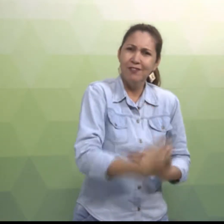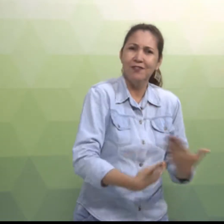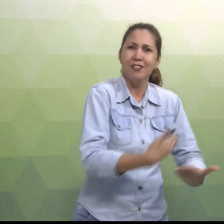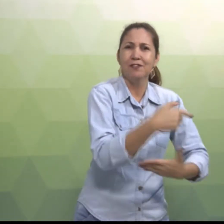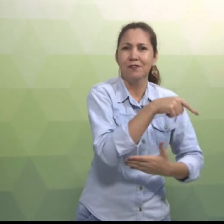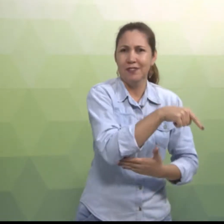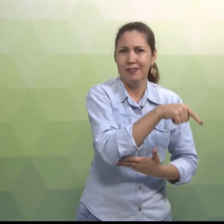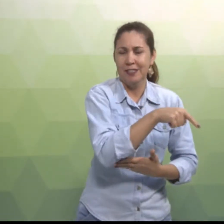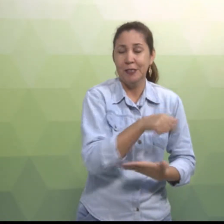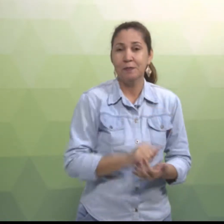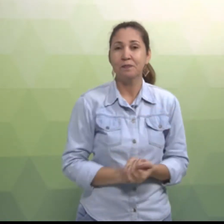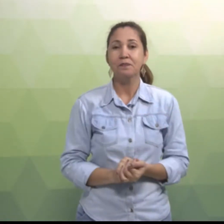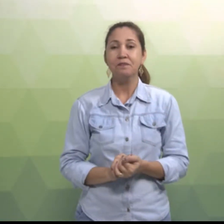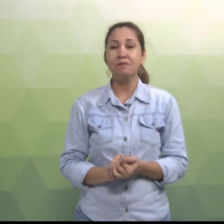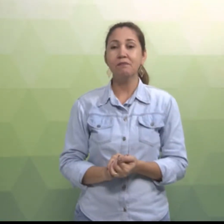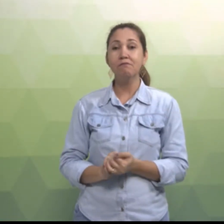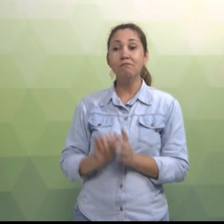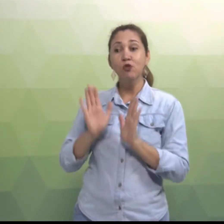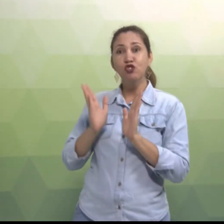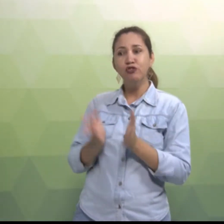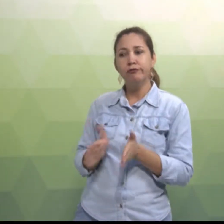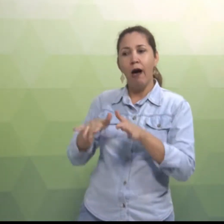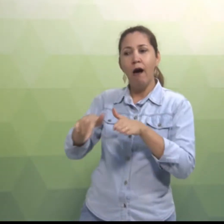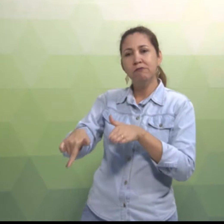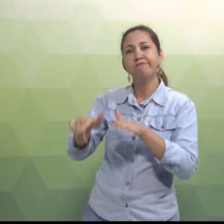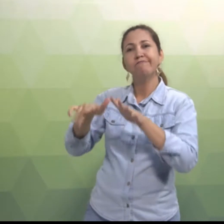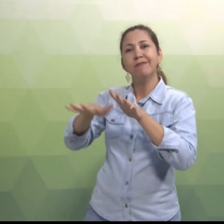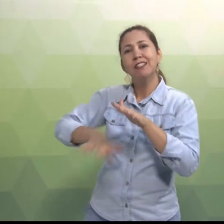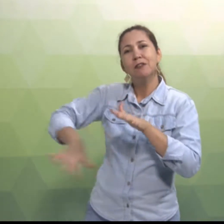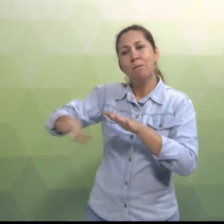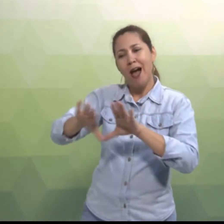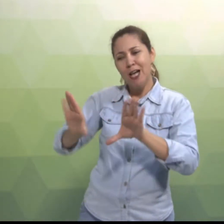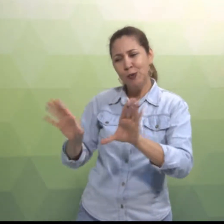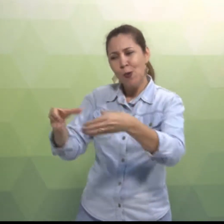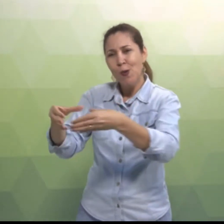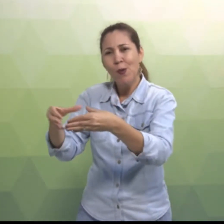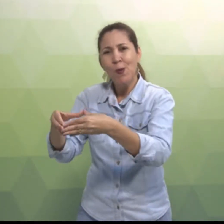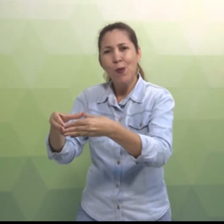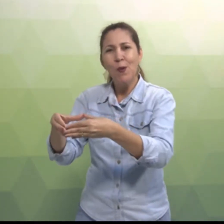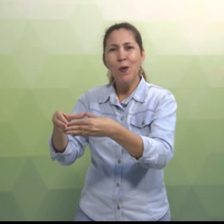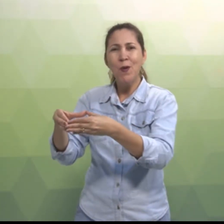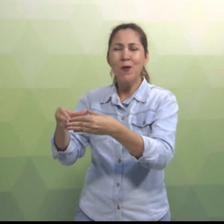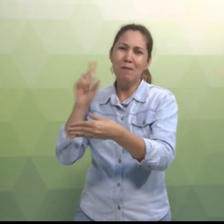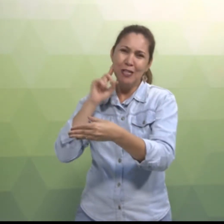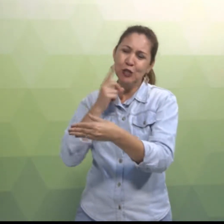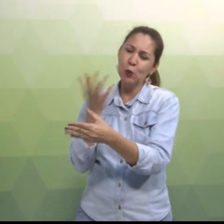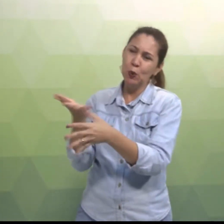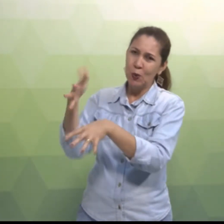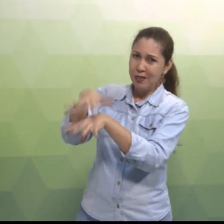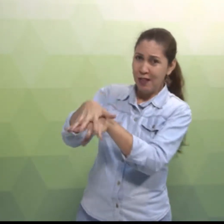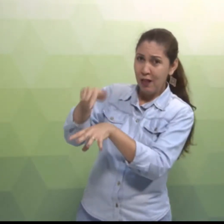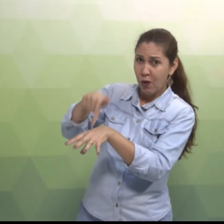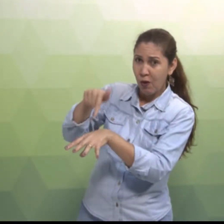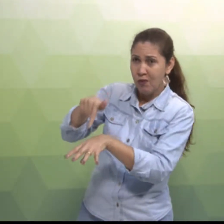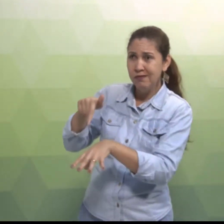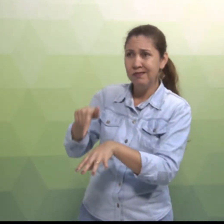Ali, ele tem o jeito de se desenvolver próprio do surdo. No outro espaço, na escola